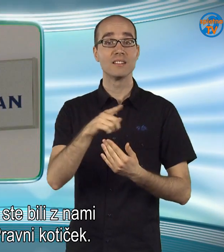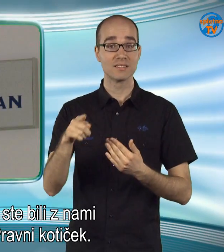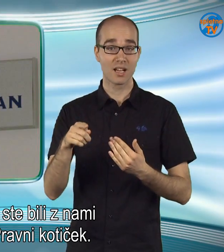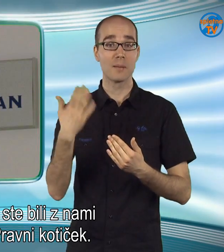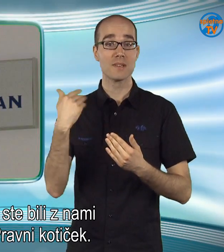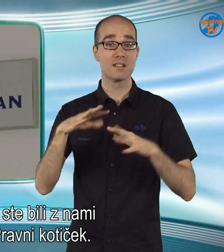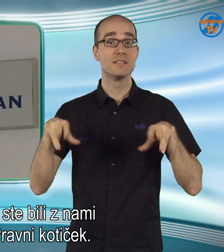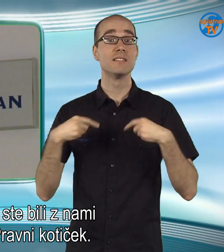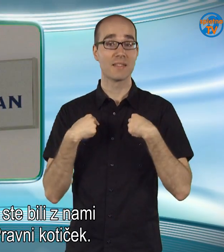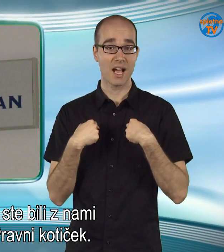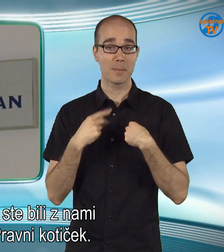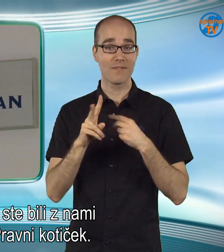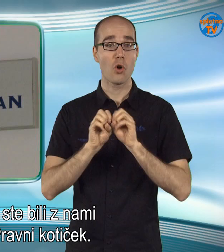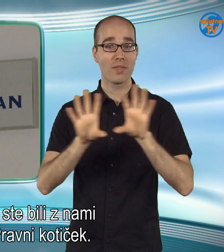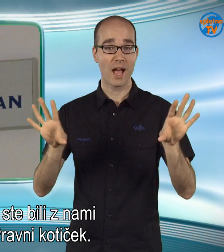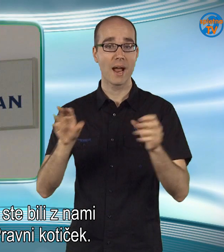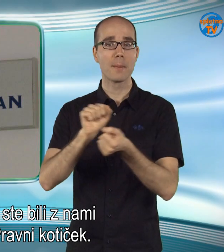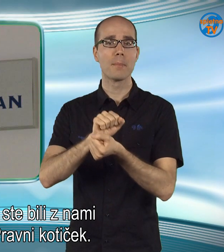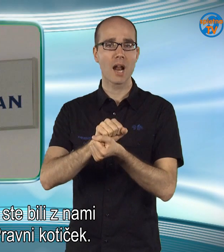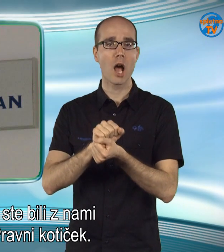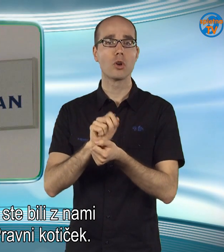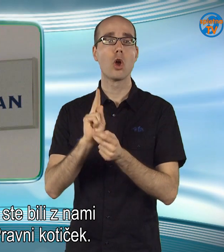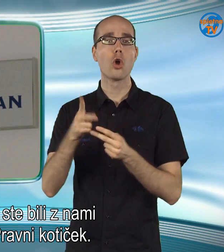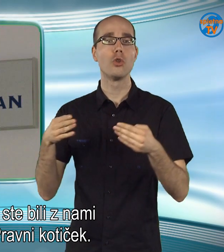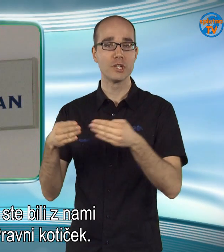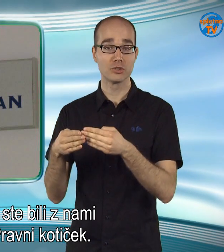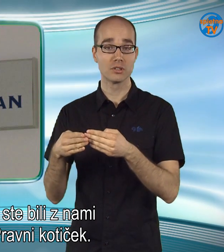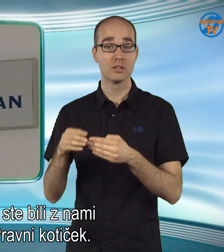Hvala, ker ste bili z nami v oddaji Pravni kotiček.